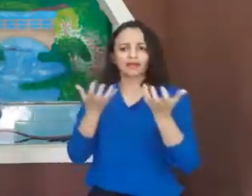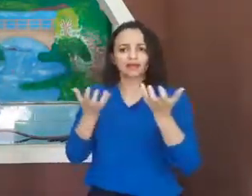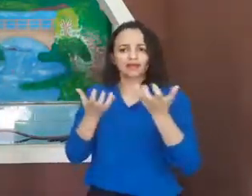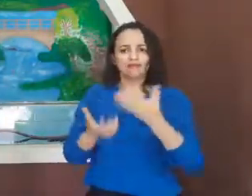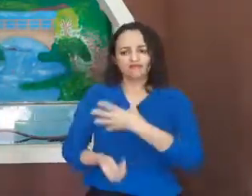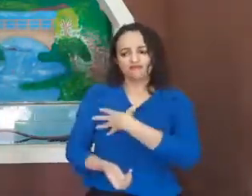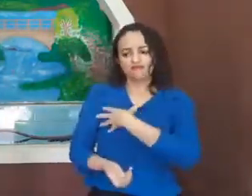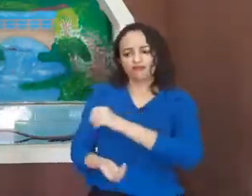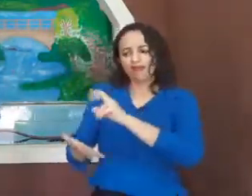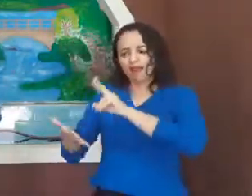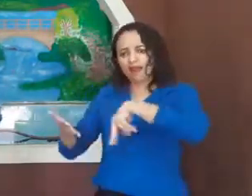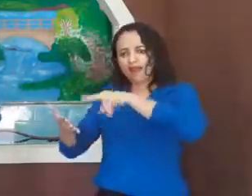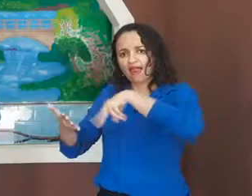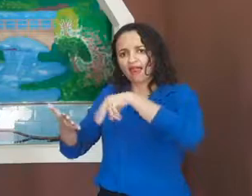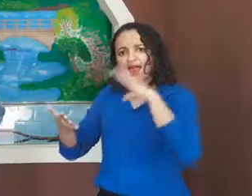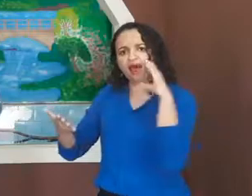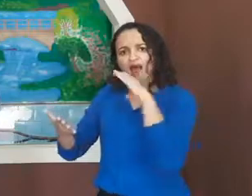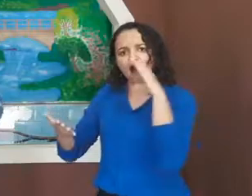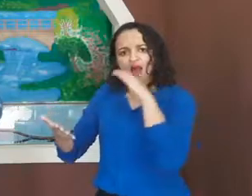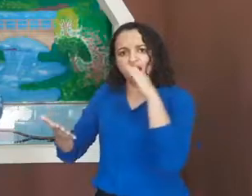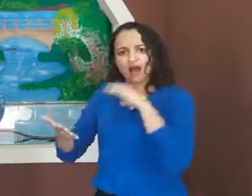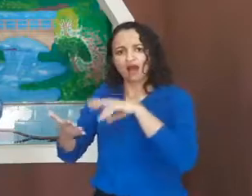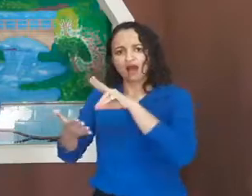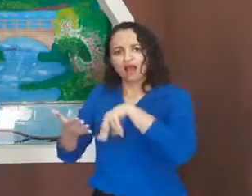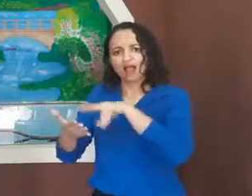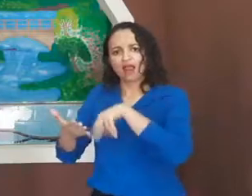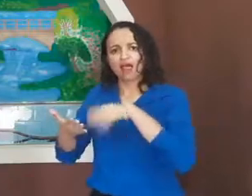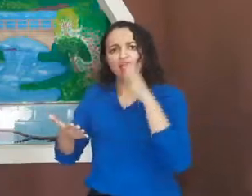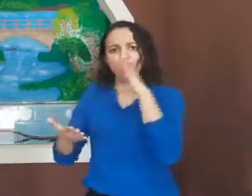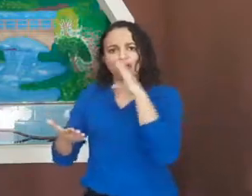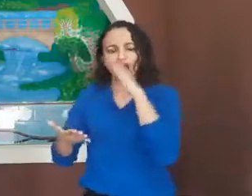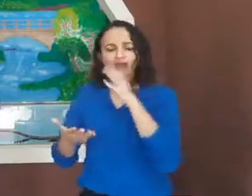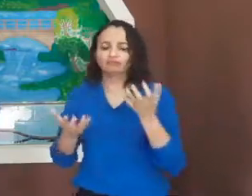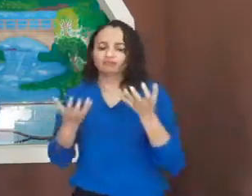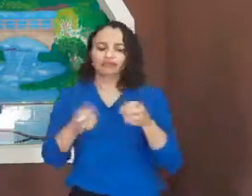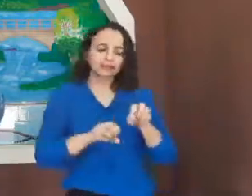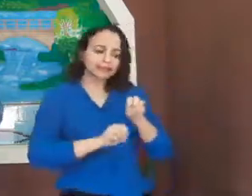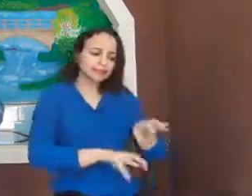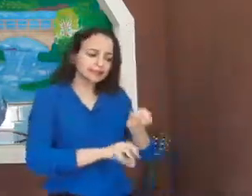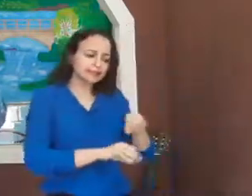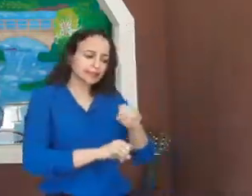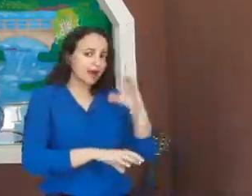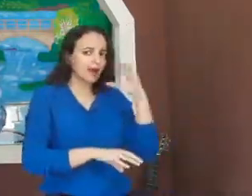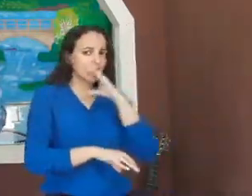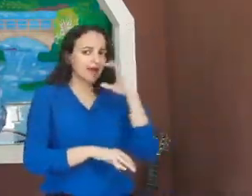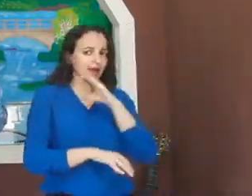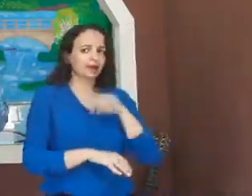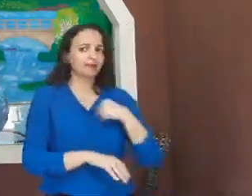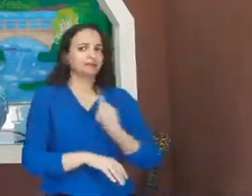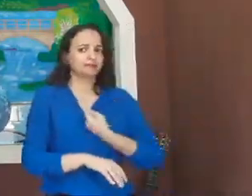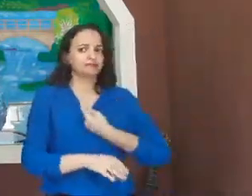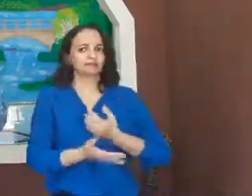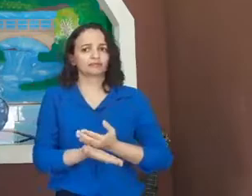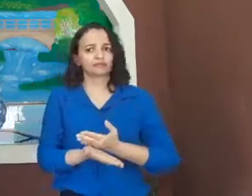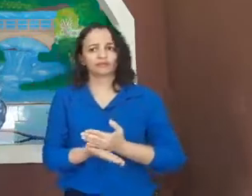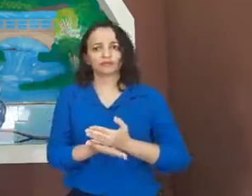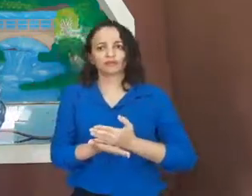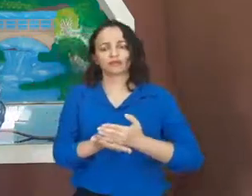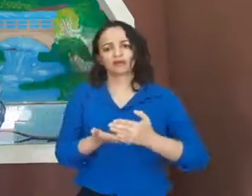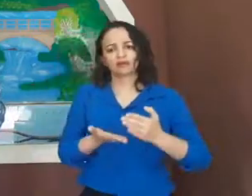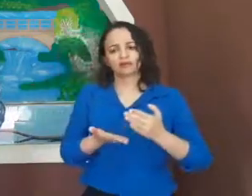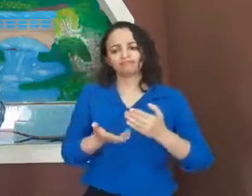da idade certa e tantas outras coisas. E isso vai nos levando a nós não